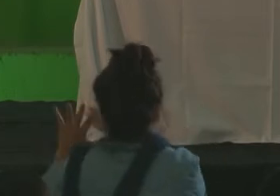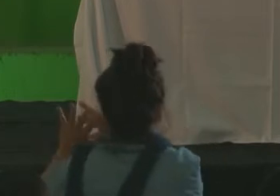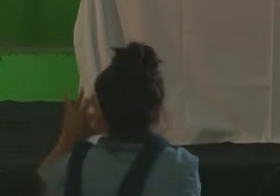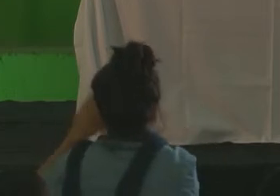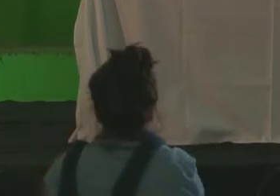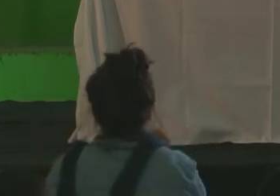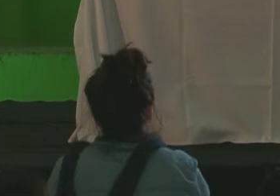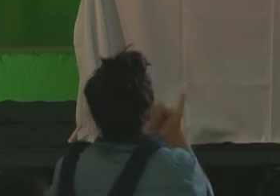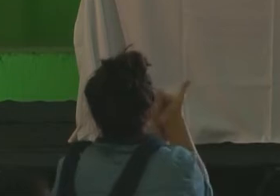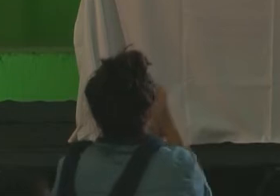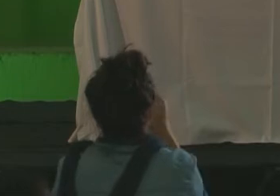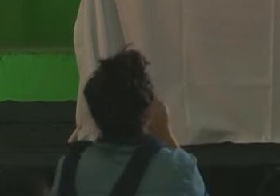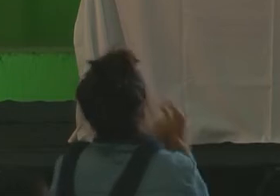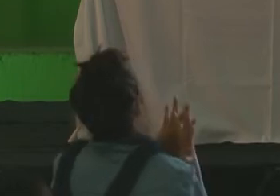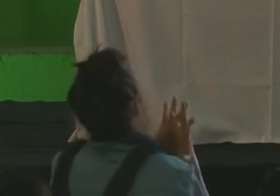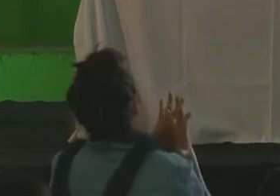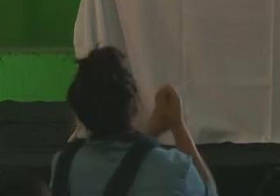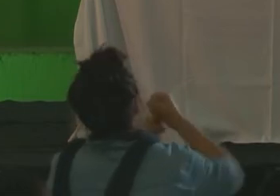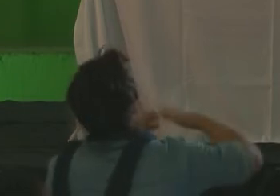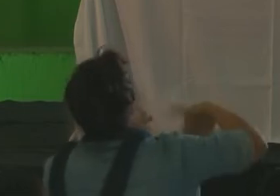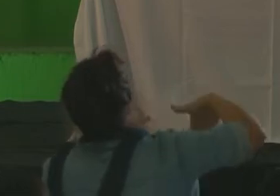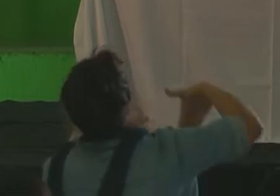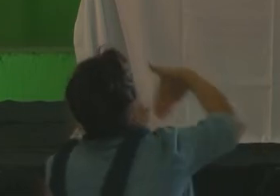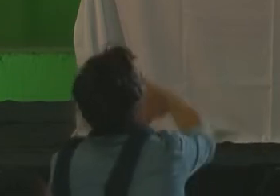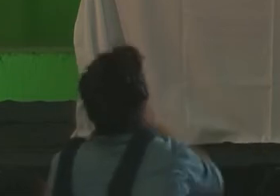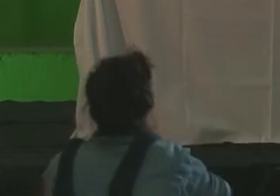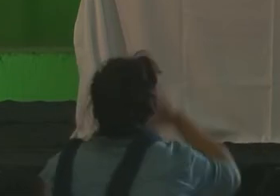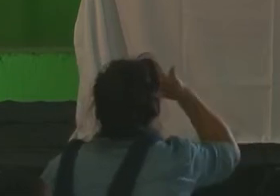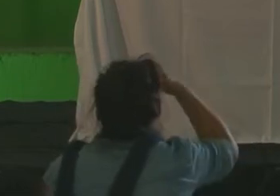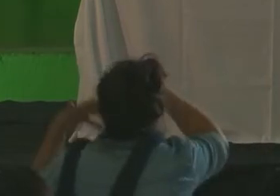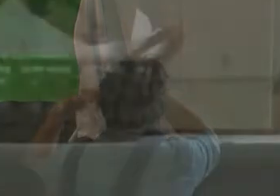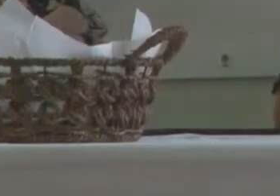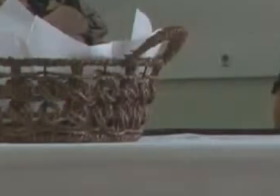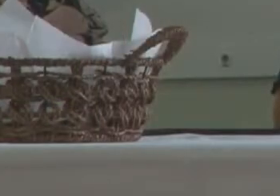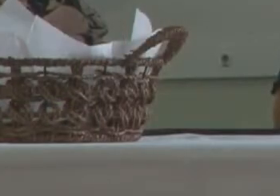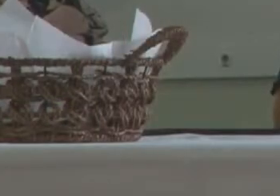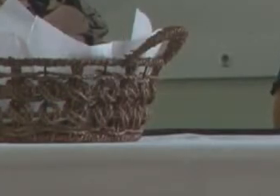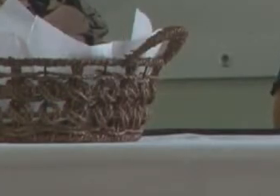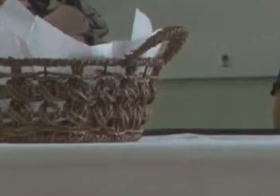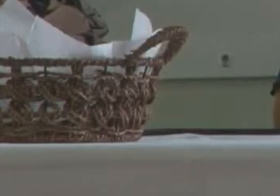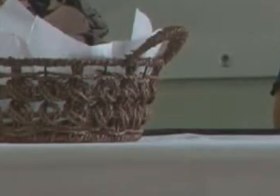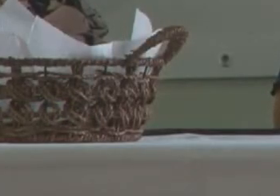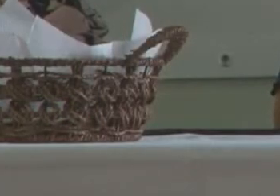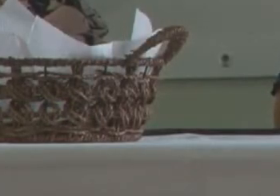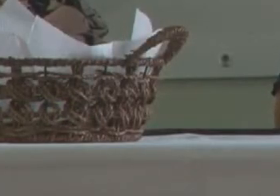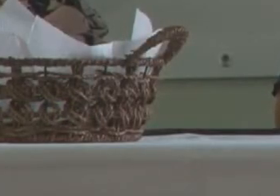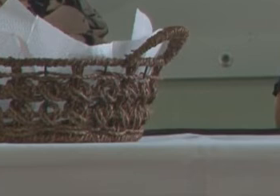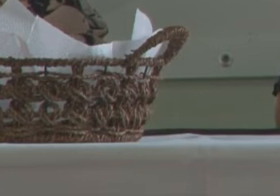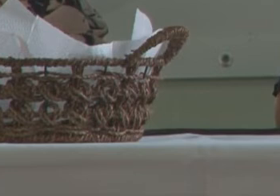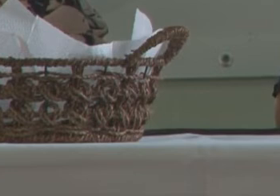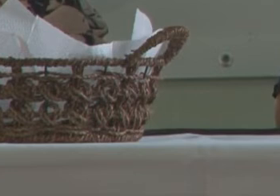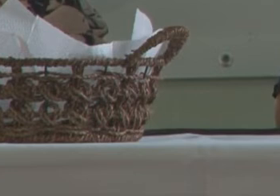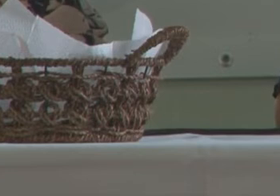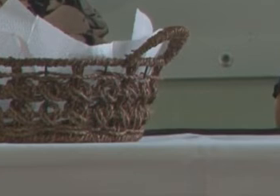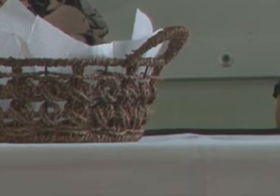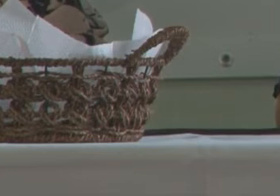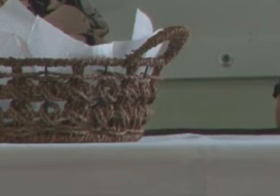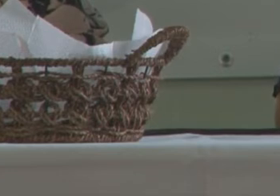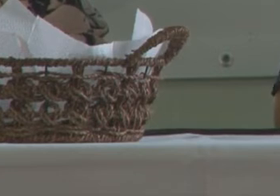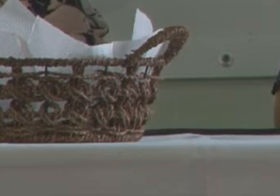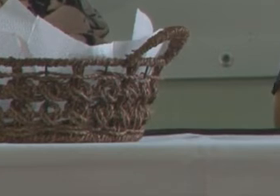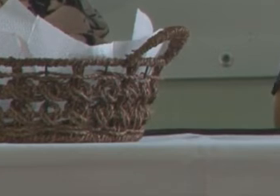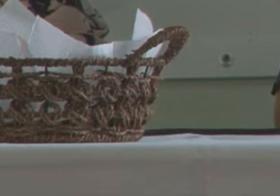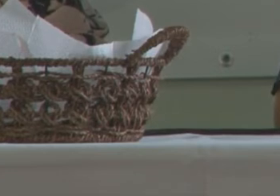10 anos eu vou olhar e vou possivelmente fazer uma reflexão, uma crítica, aquilo tudo. Mas eu, naquele contexto, eu tomei aquela